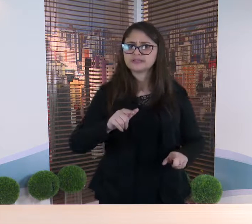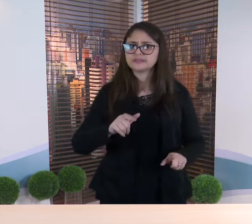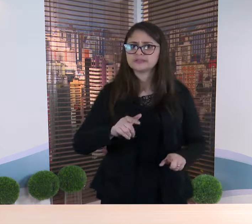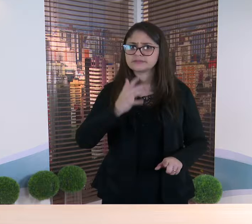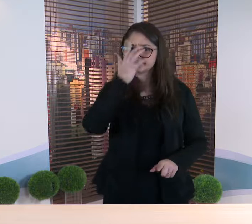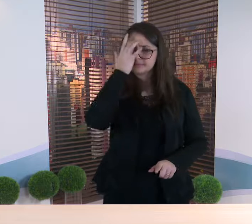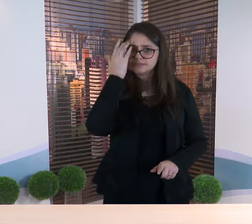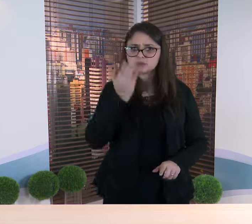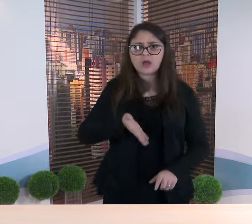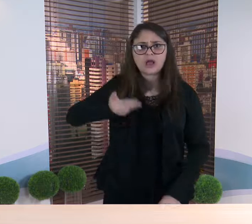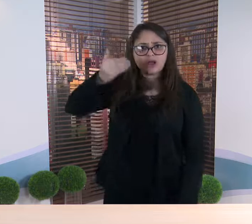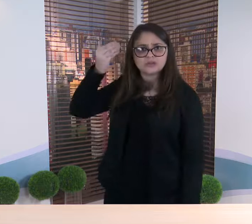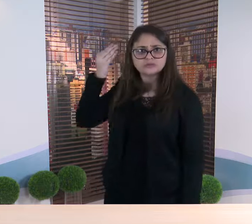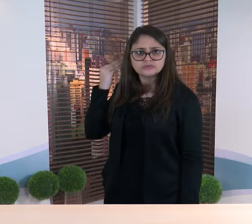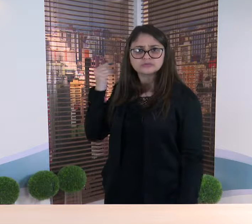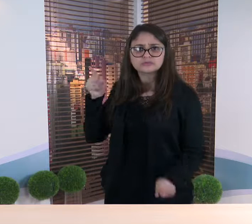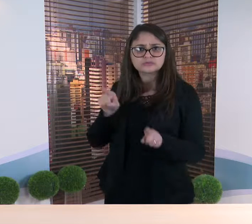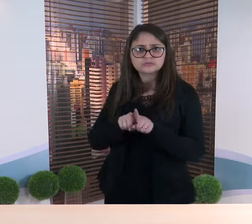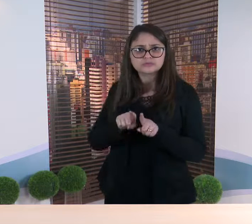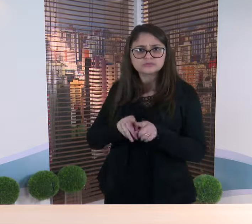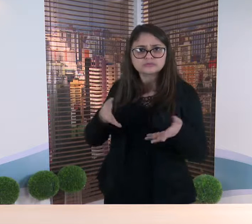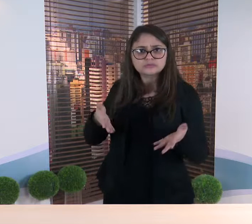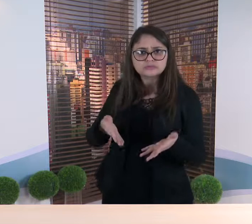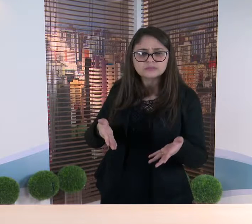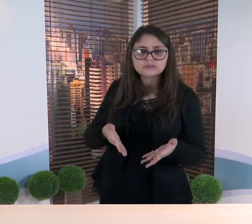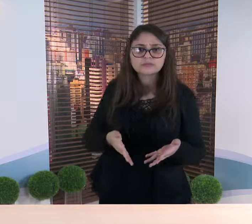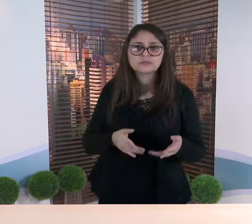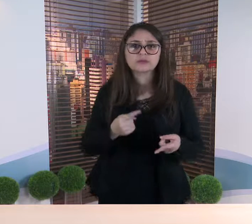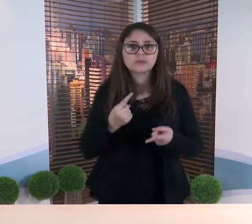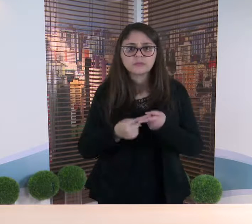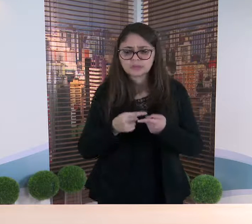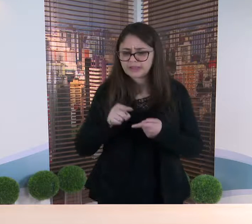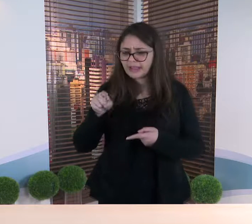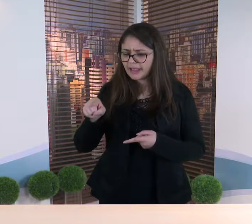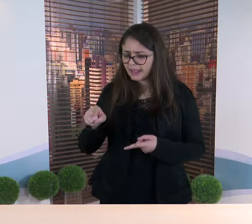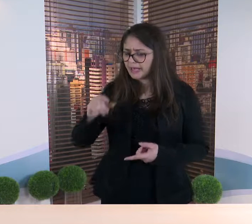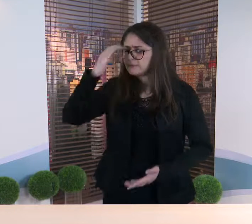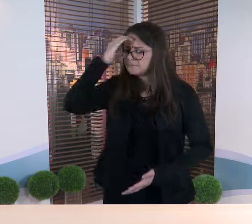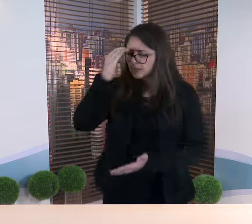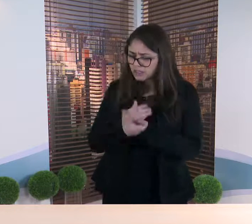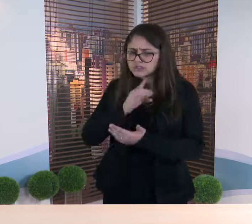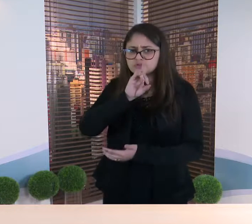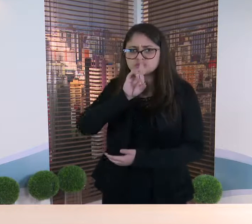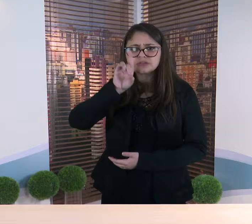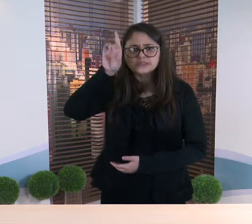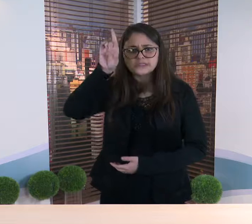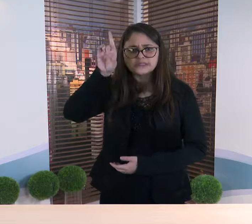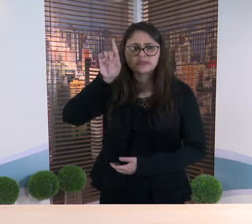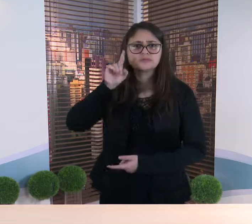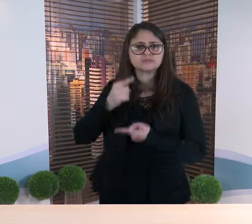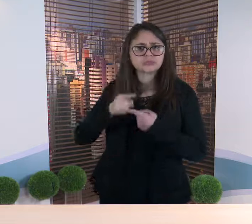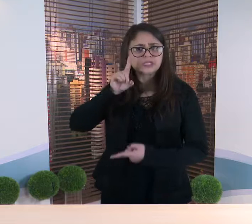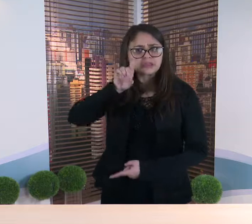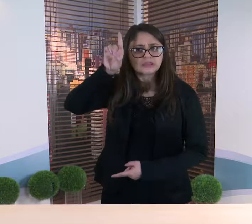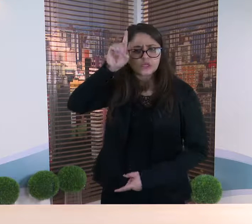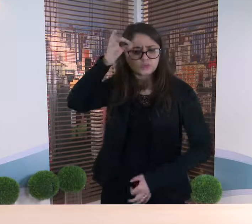modernos, porque se apega contra toda evidência à sua crença no Deus que é, ao mesmo tempo, justo